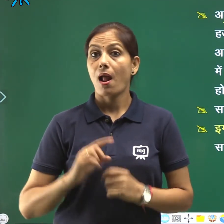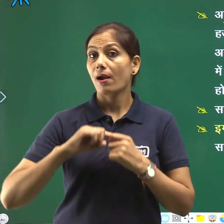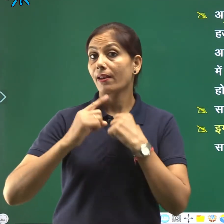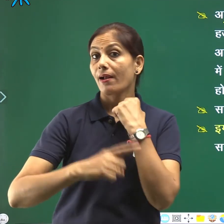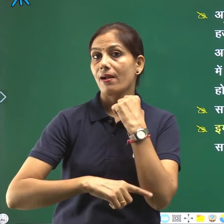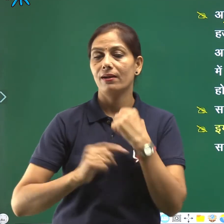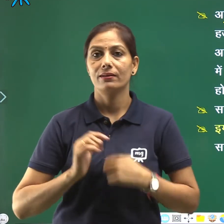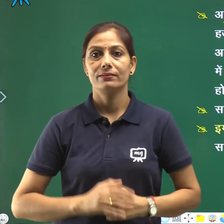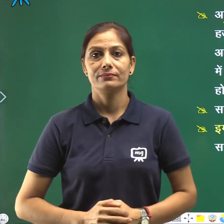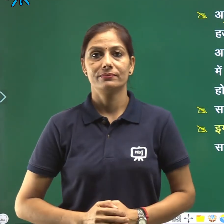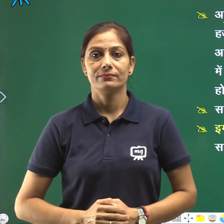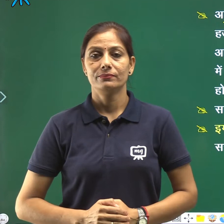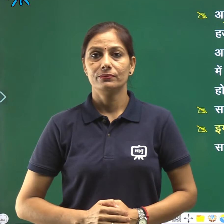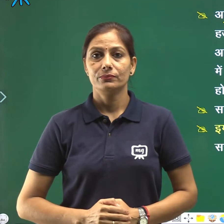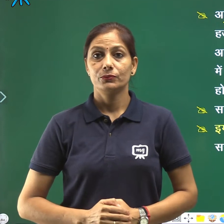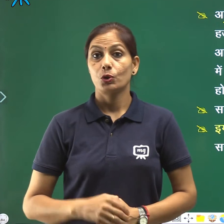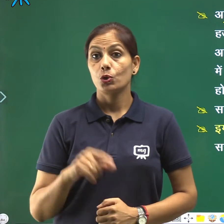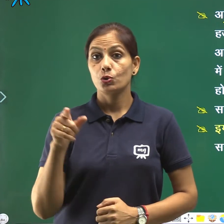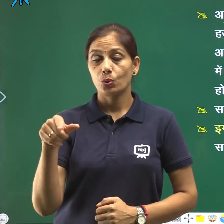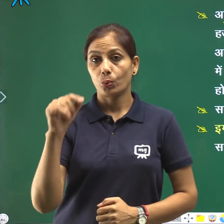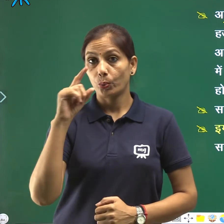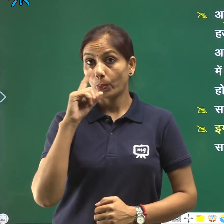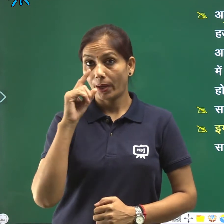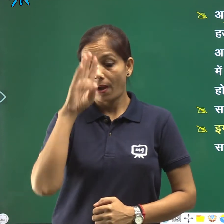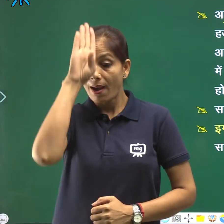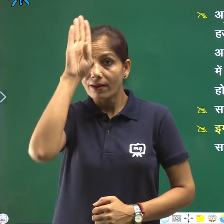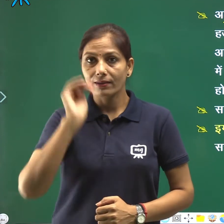आखिरकार जो रानी